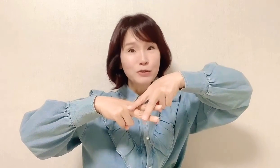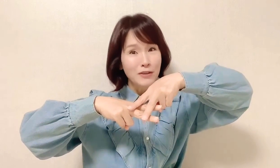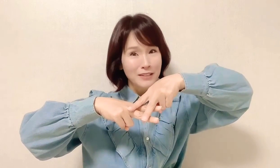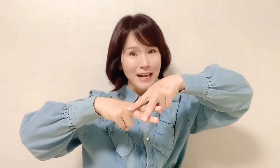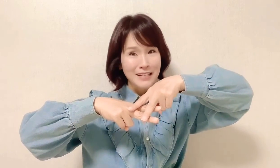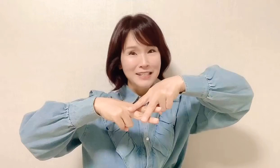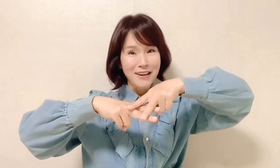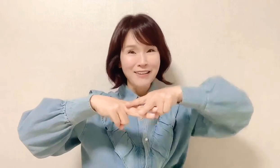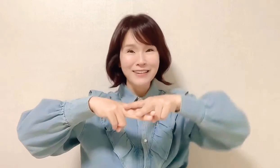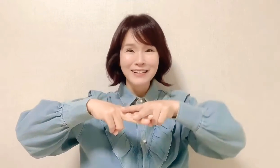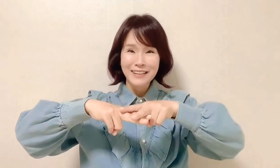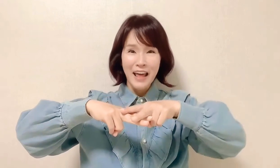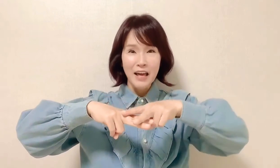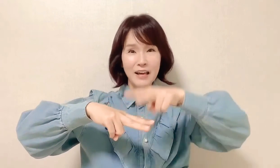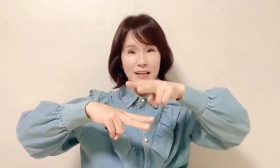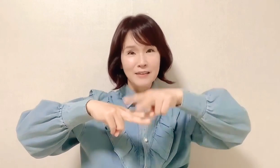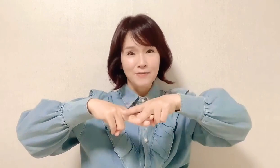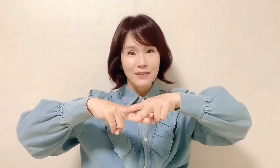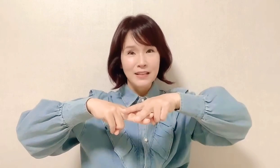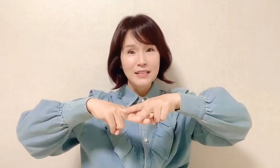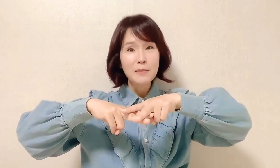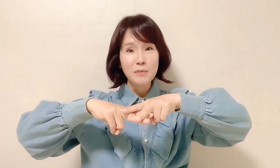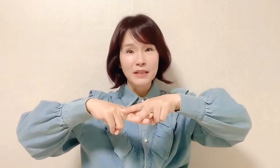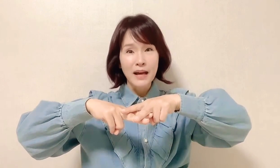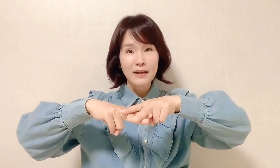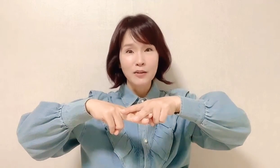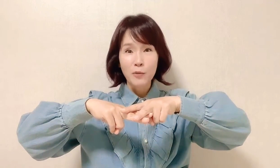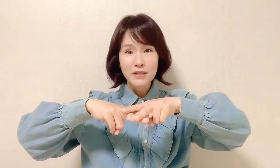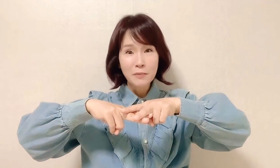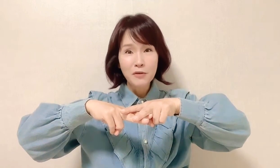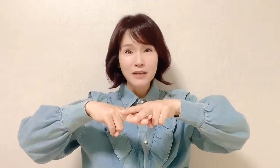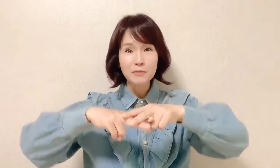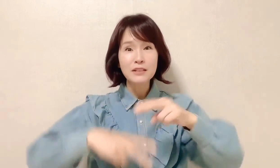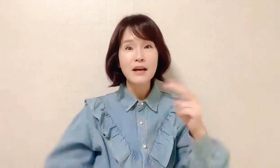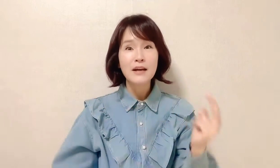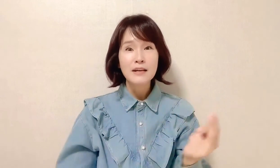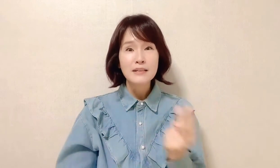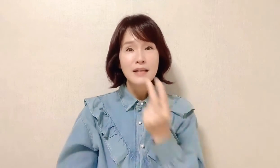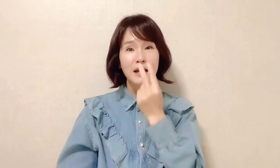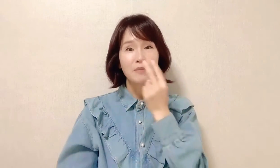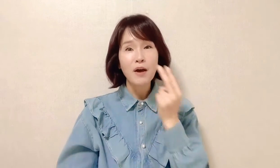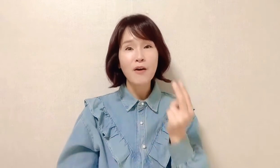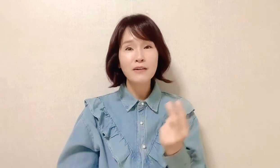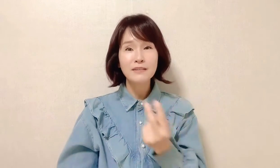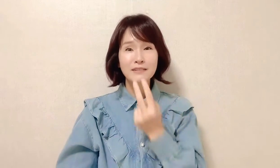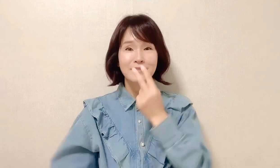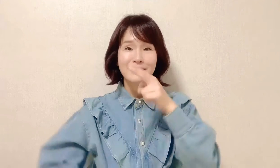우물정자 같죠? 네, 샘입니다. 그러면 생명샘은 생명샘.